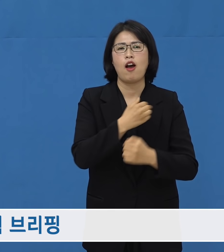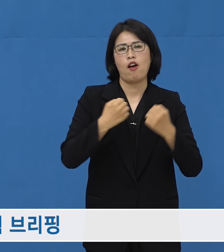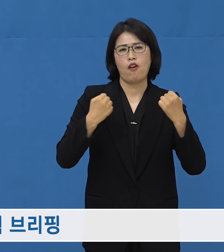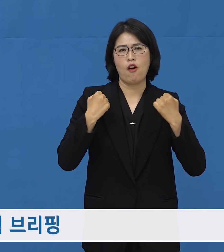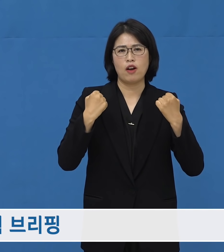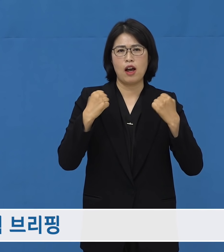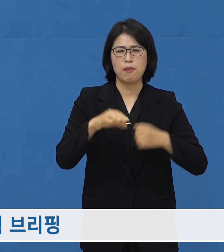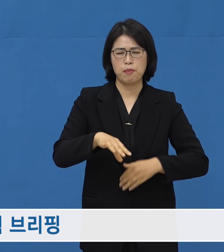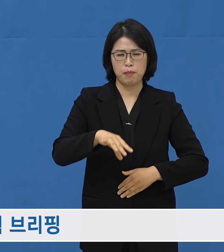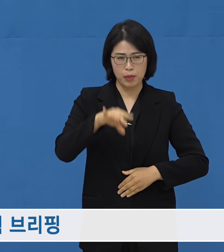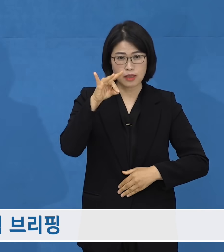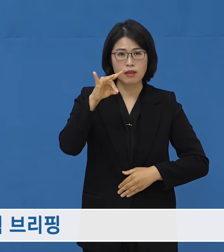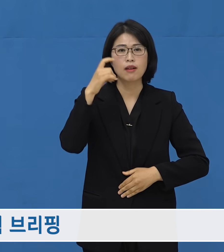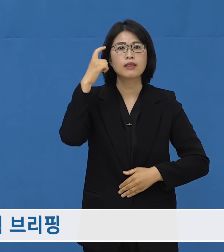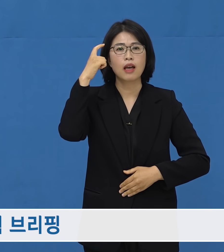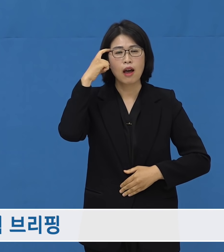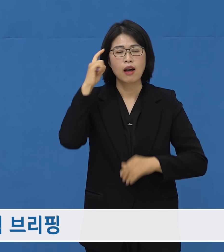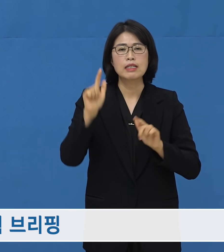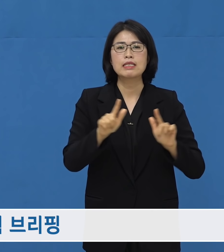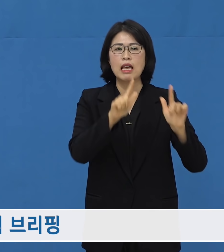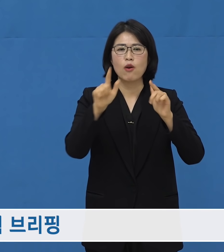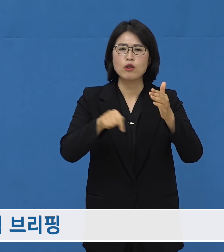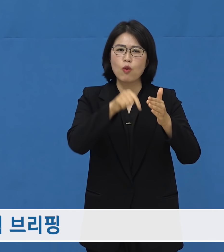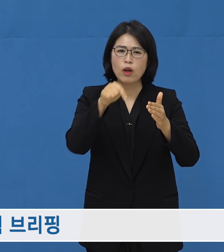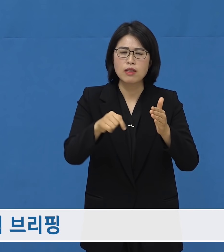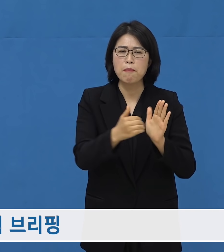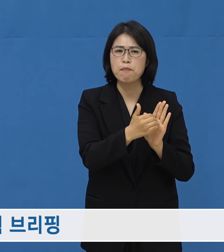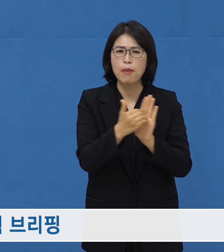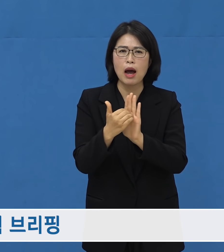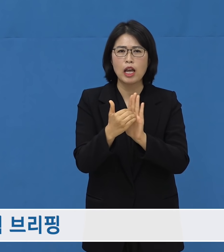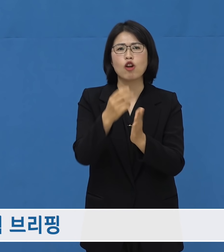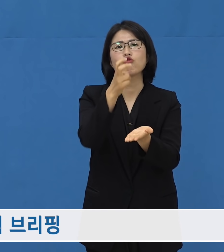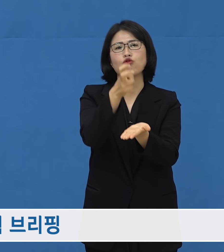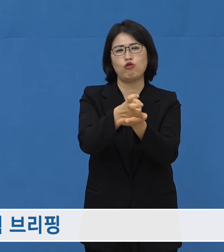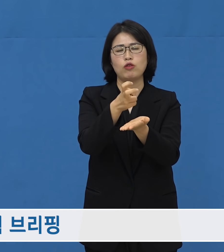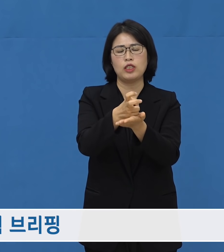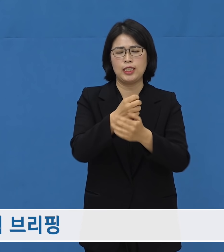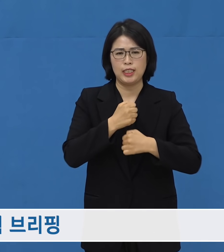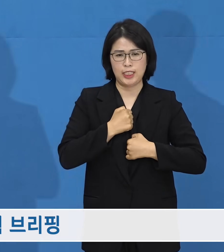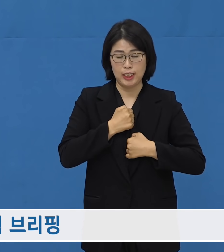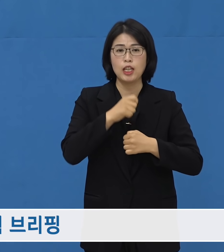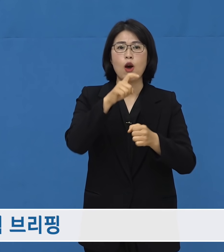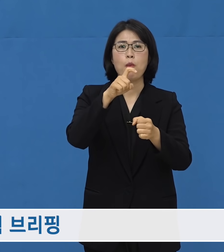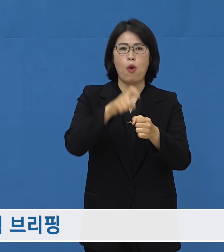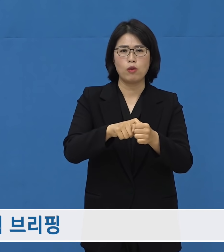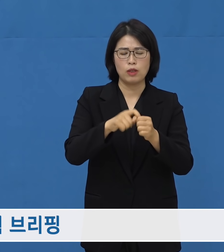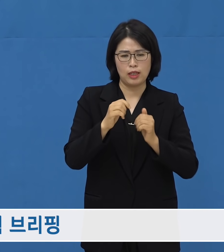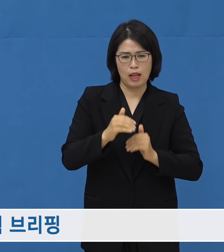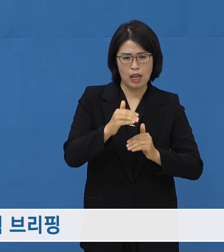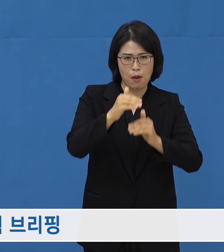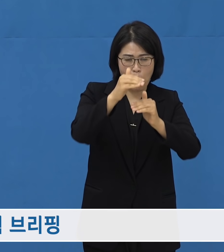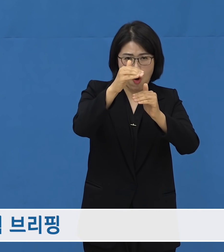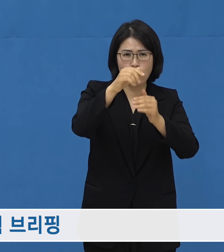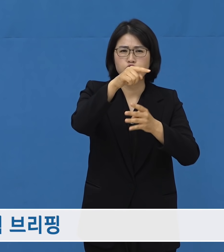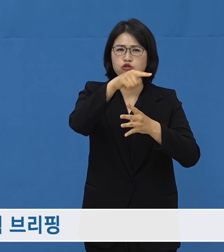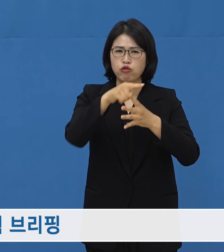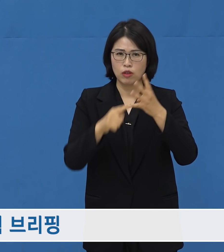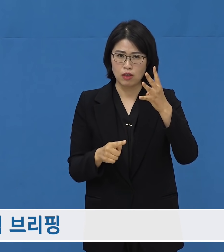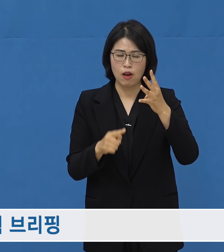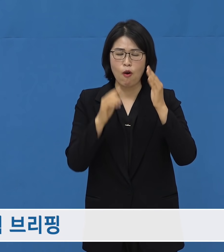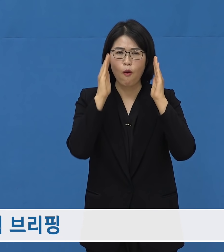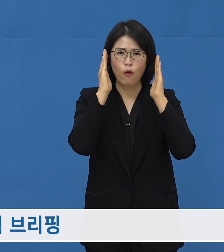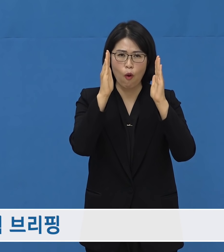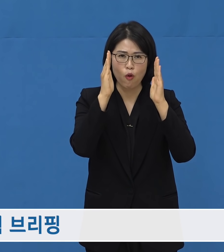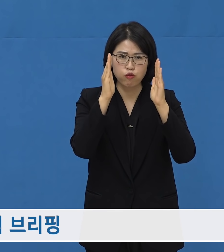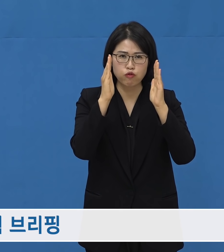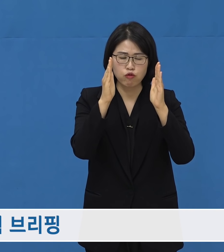건강을 최우선으로 생활 속 방역 수칙을 준수하기 위해 단계적, 순차적